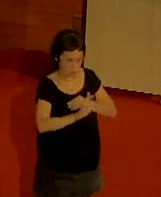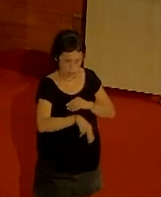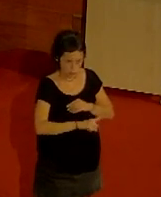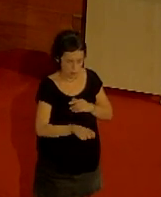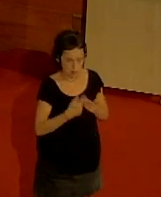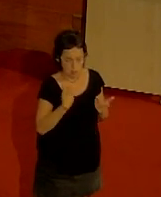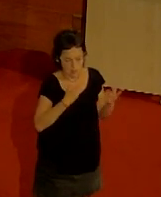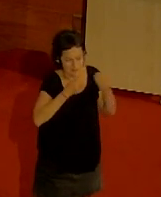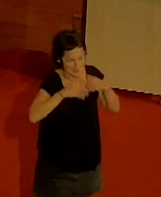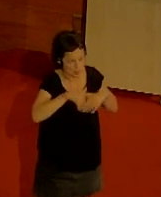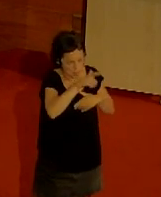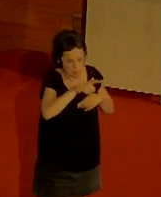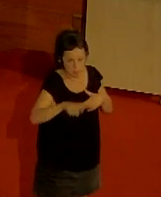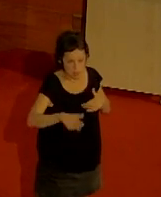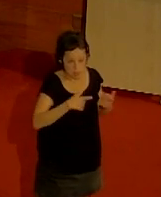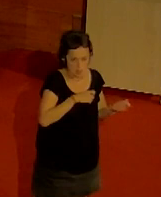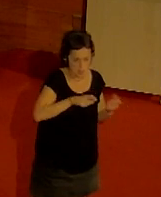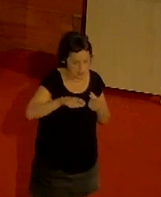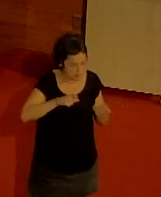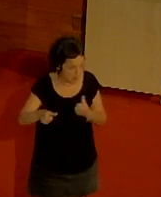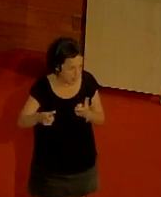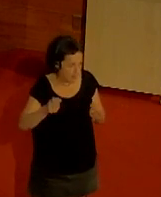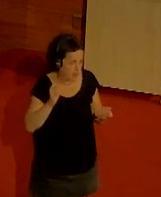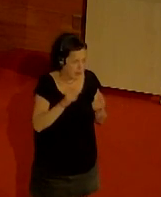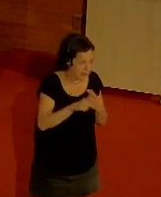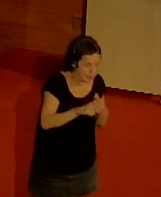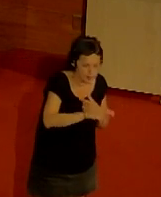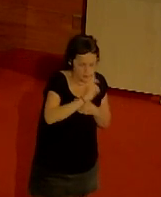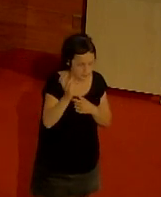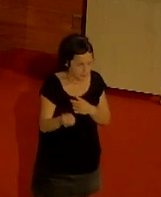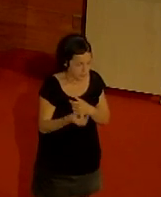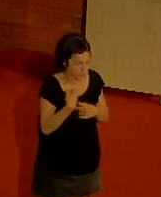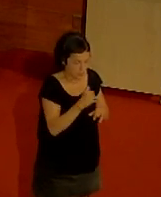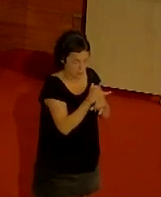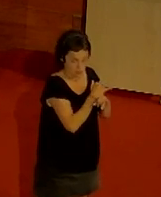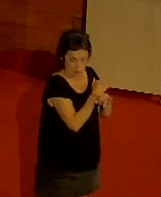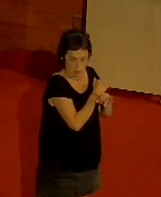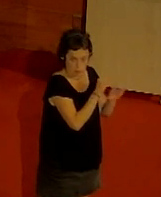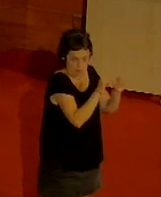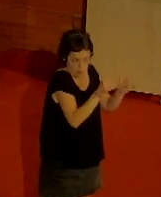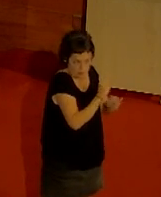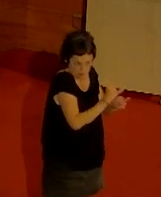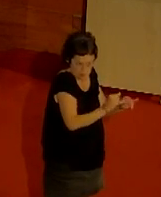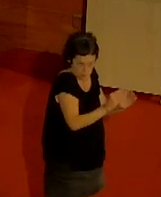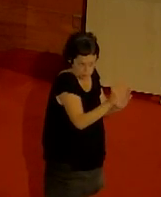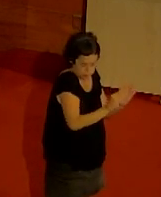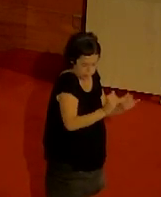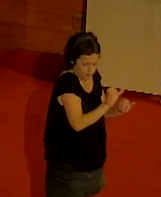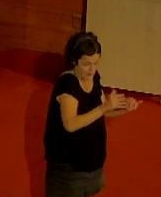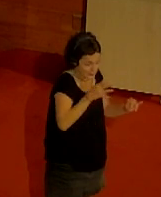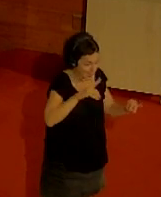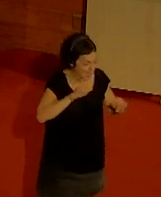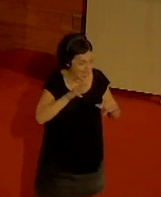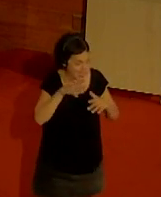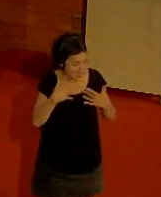desplazadas, refugiadas, y acababa de una manera, y luego ahora lo reeditaremos ahora con